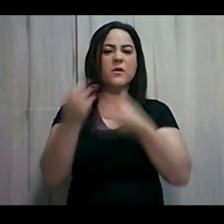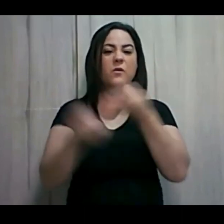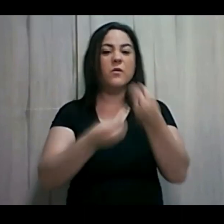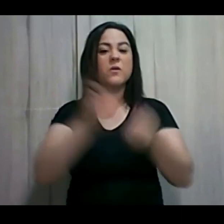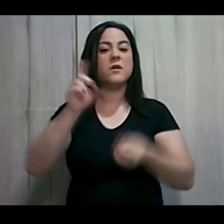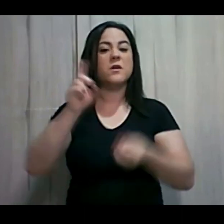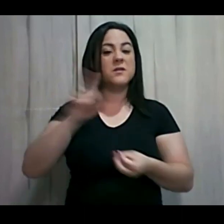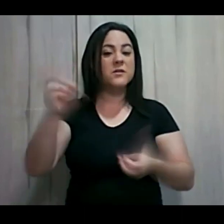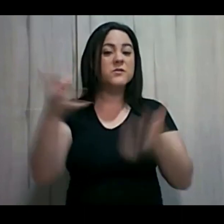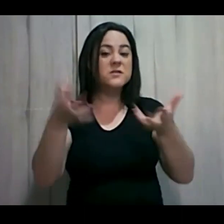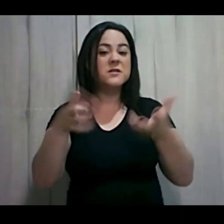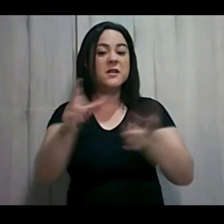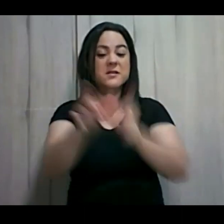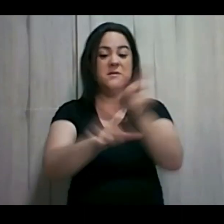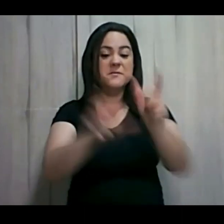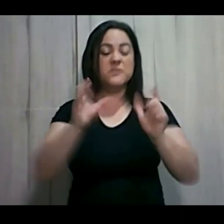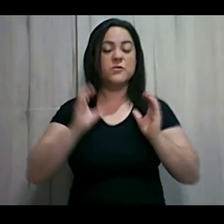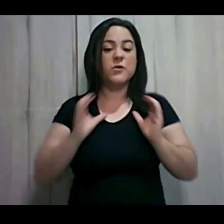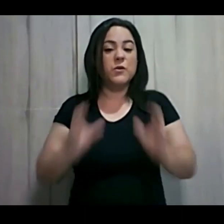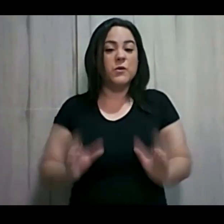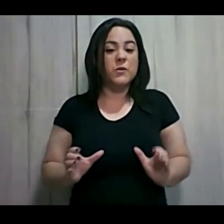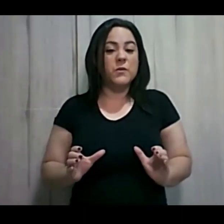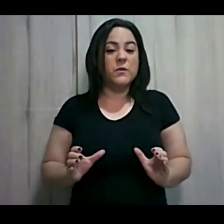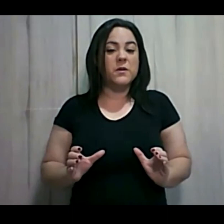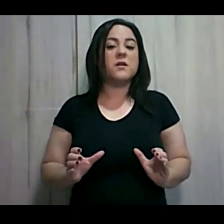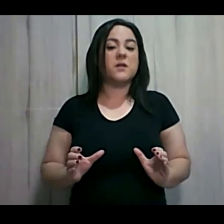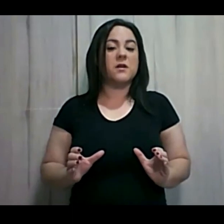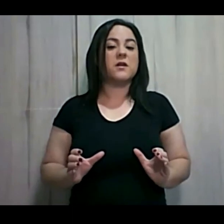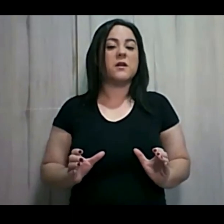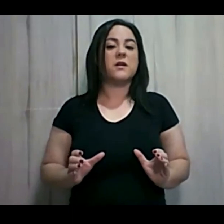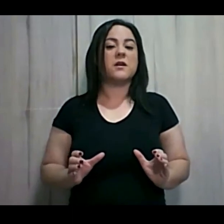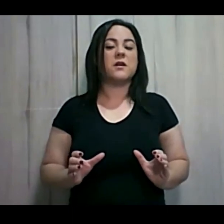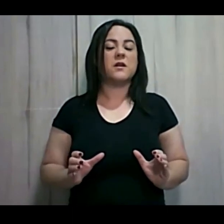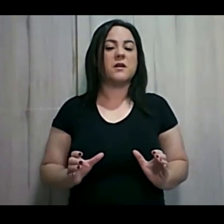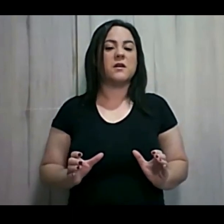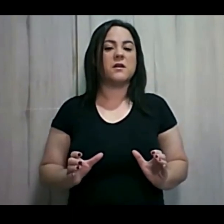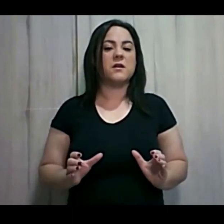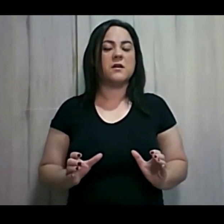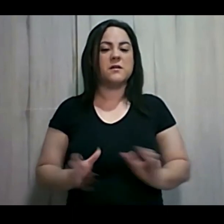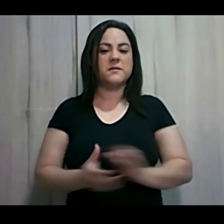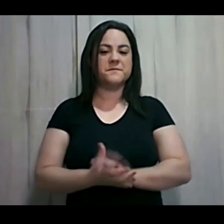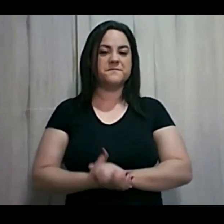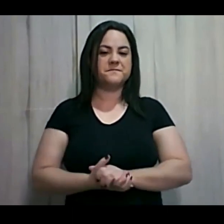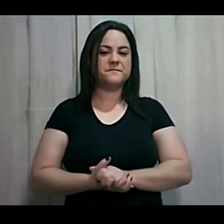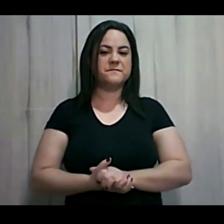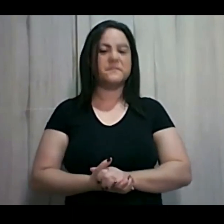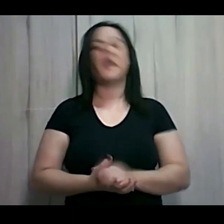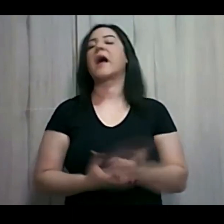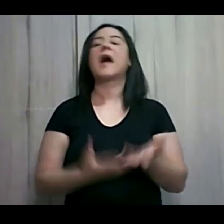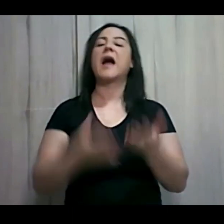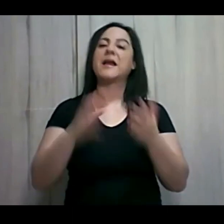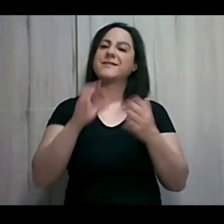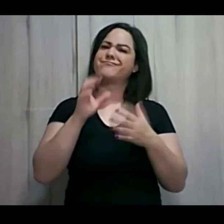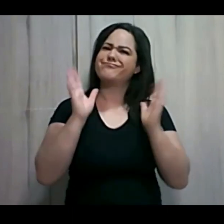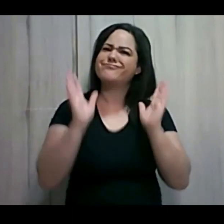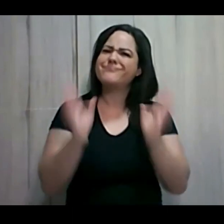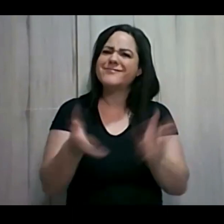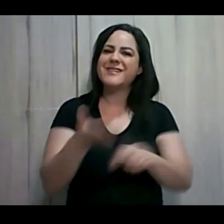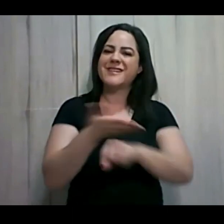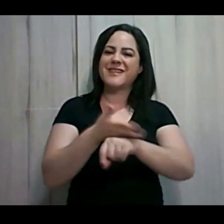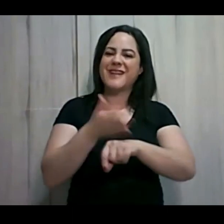se comportem, que os homens se comportem, isso por si só já é